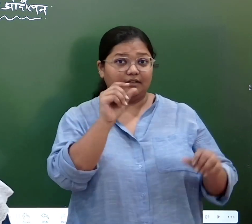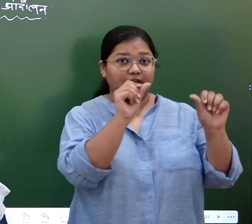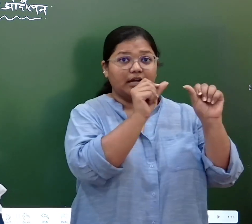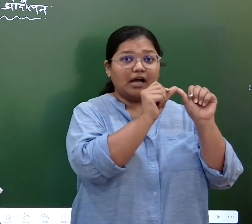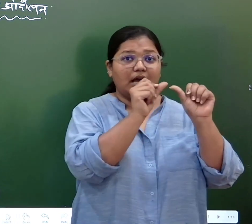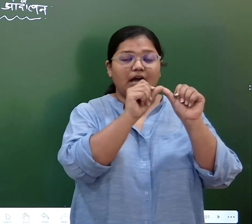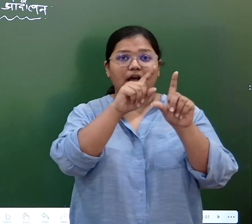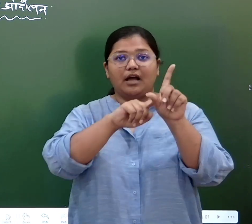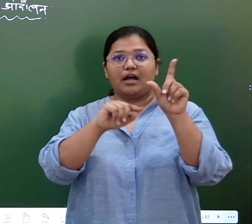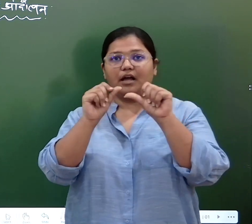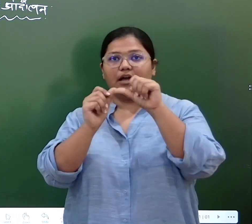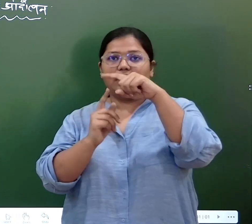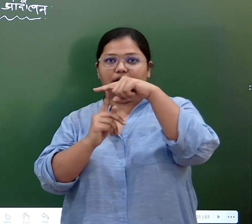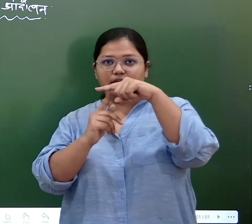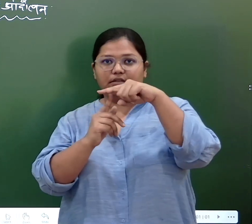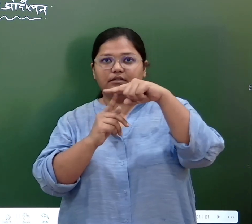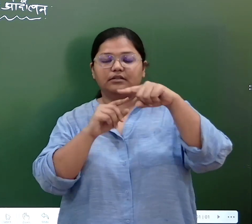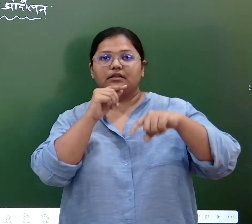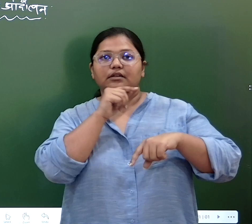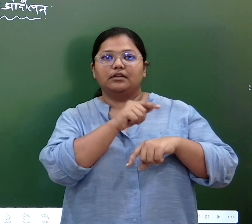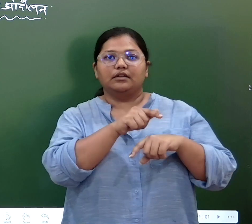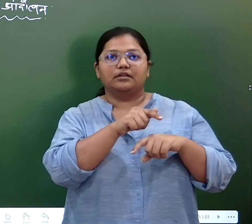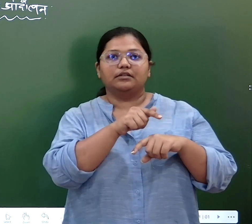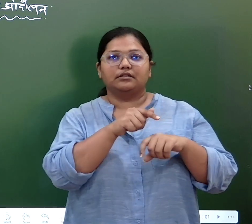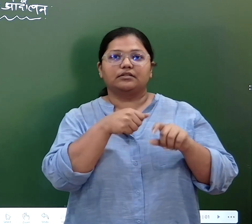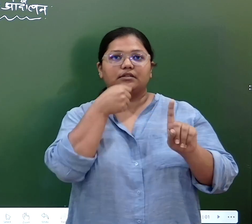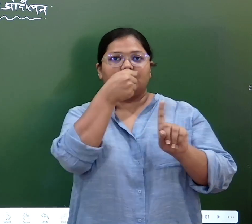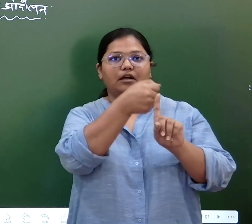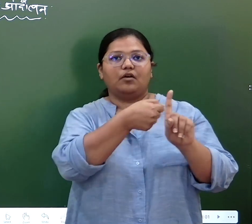कुछ पिक्चर्स में सुने होंगे,